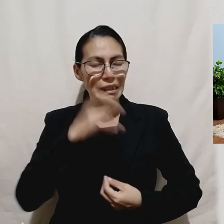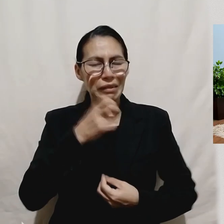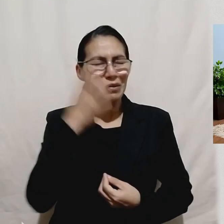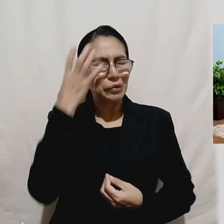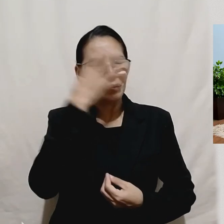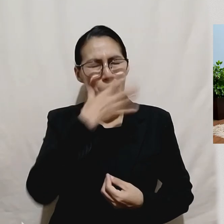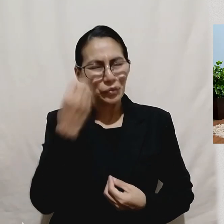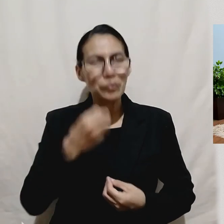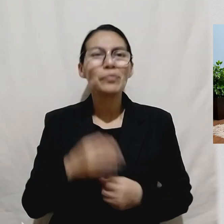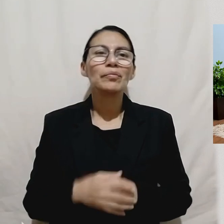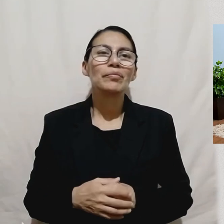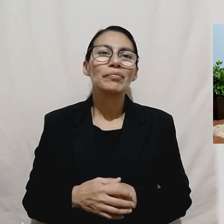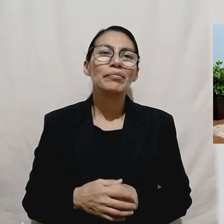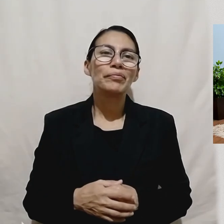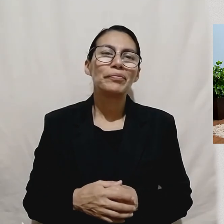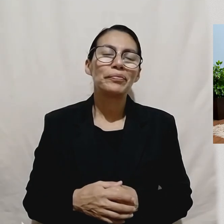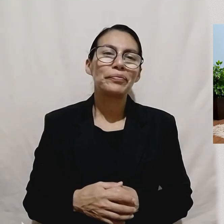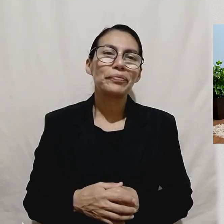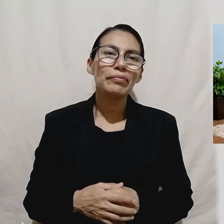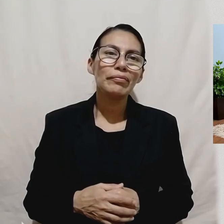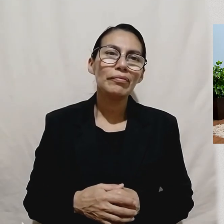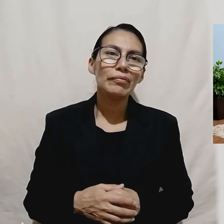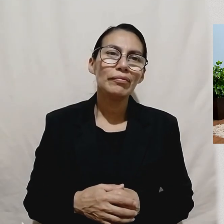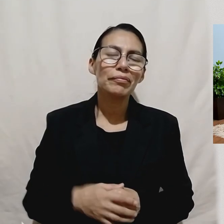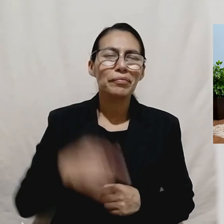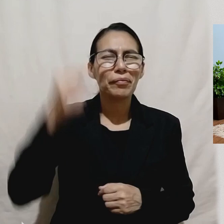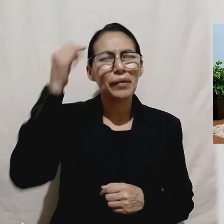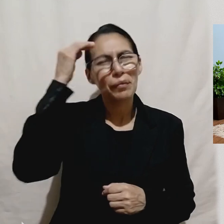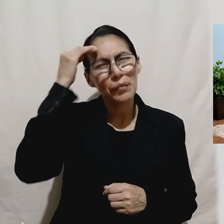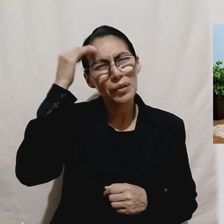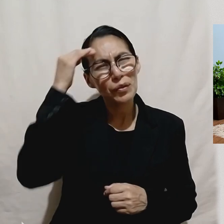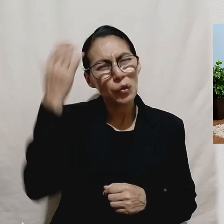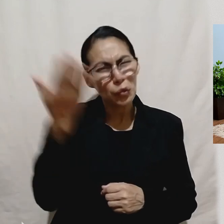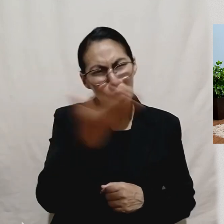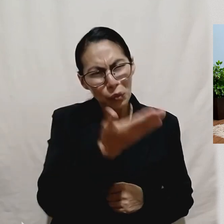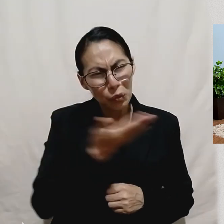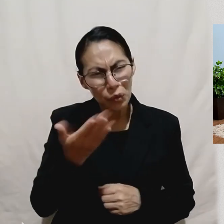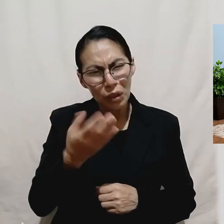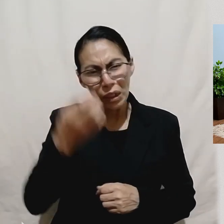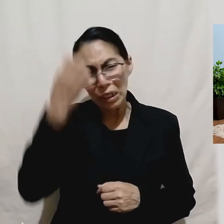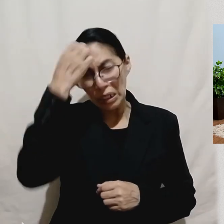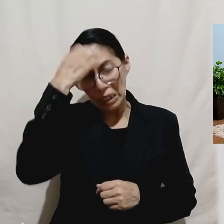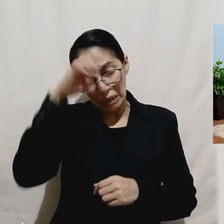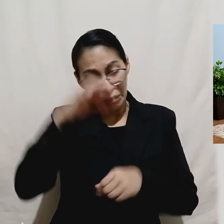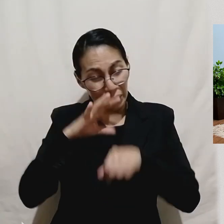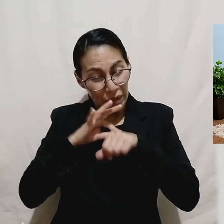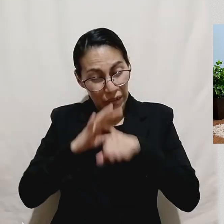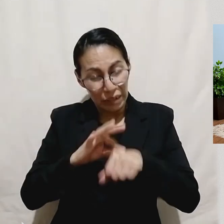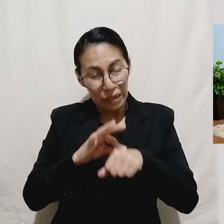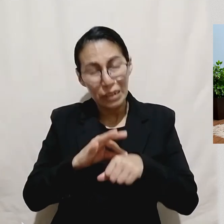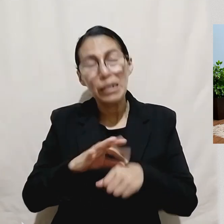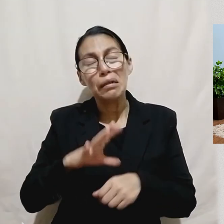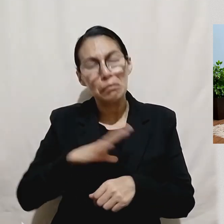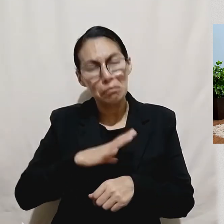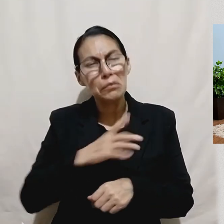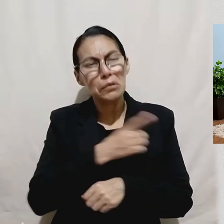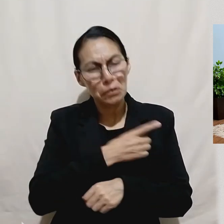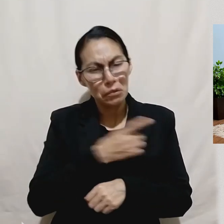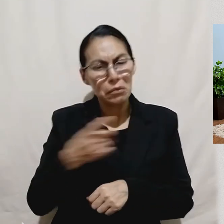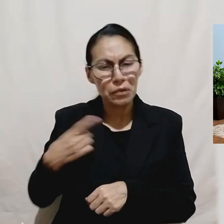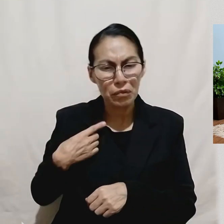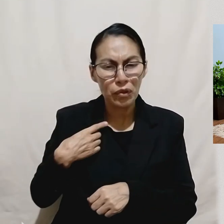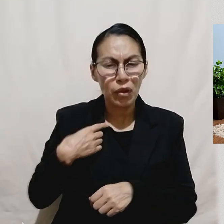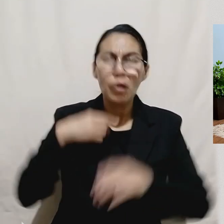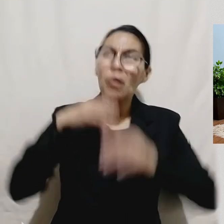eso es increíble yo creo que todos debemos tener esa experiencia de tener una comunicación